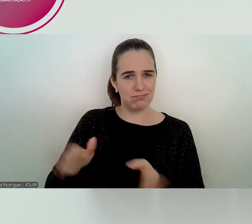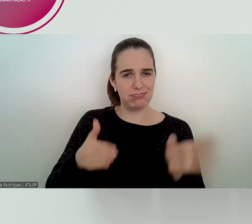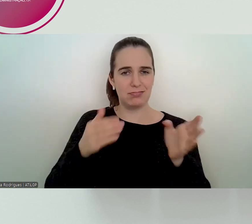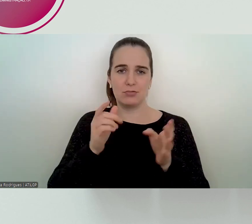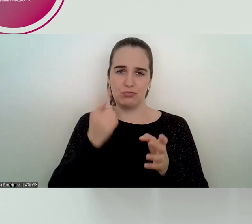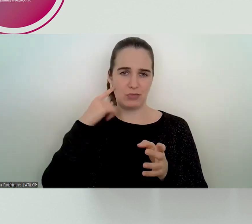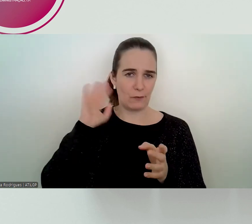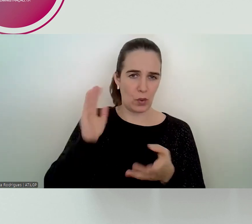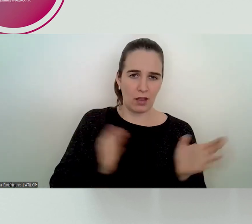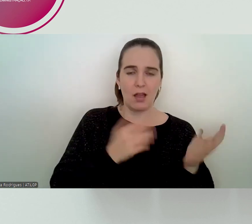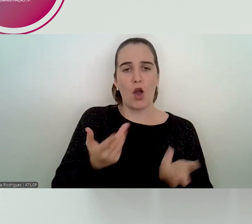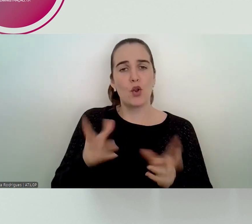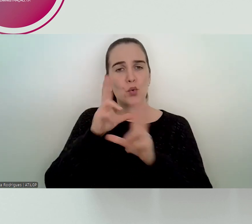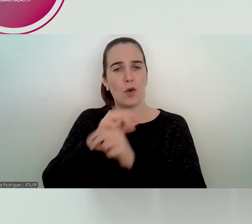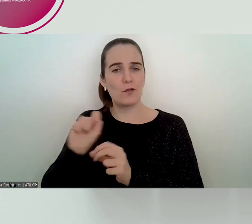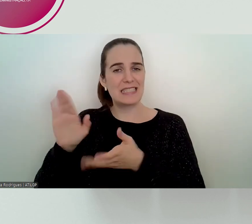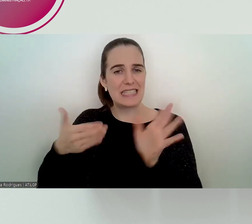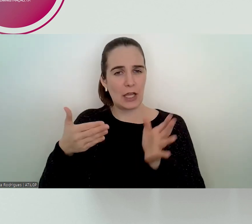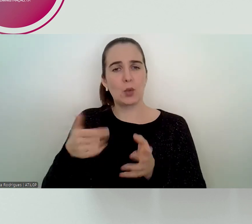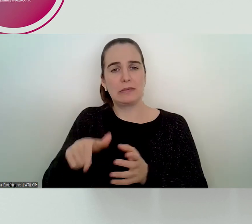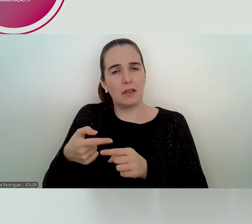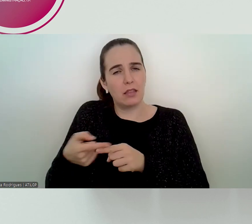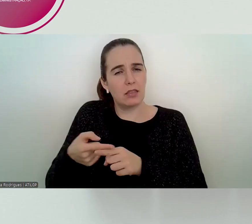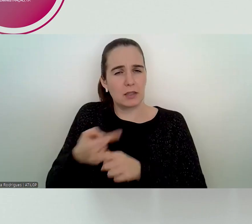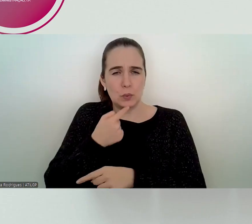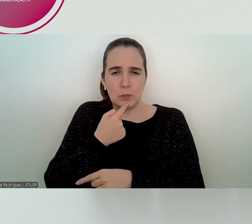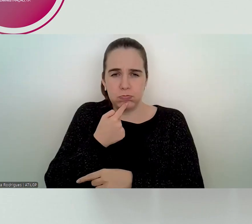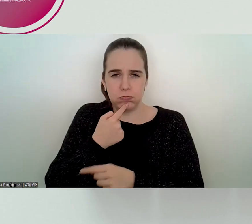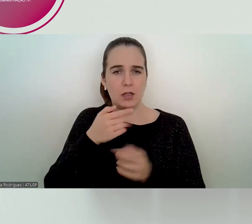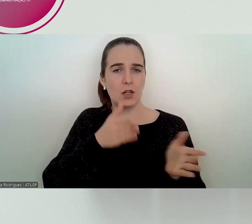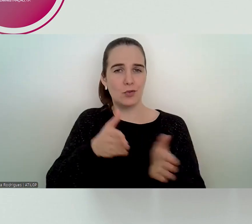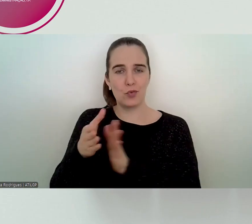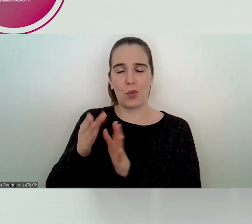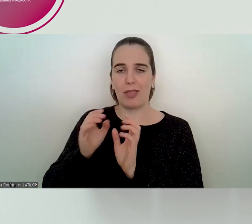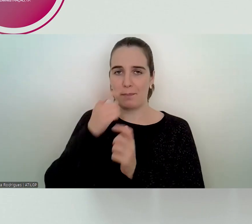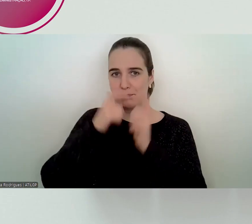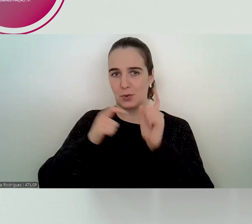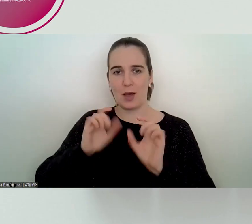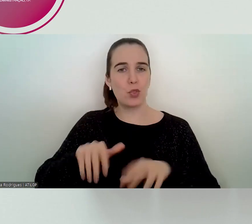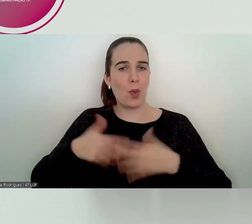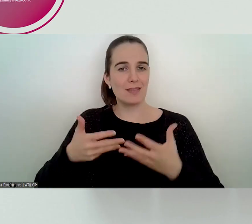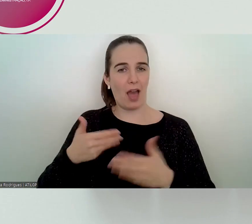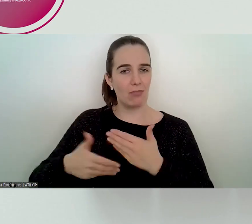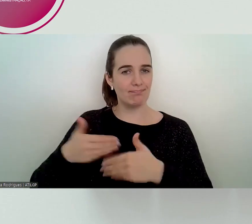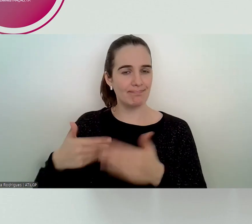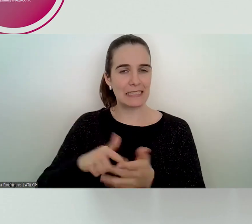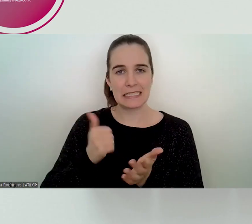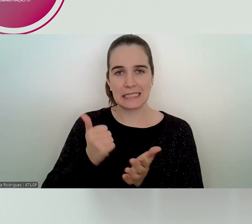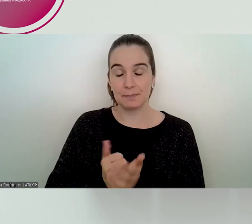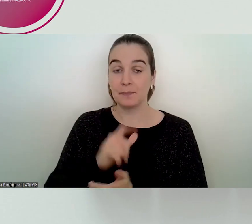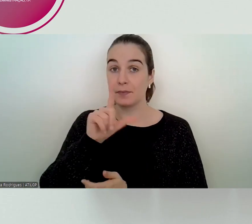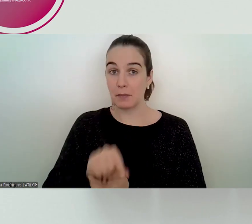webinars que é de facto um ciclo de grande interesse, de muita atualidade e que têm tido uma